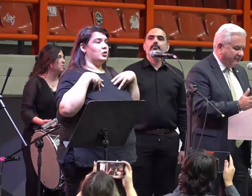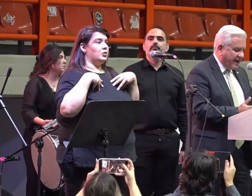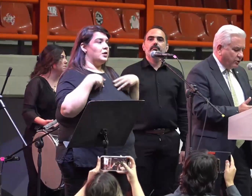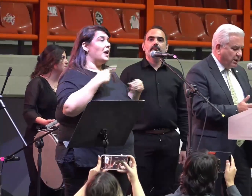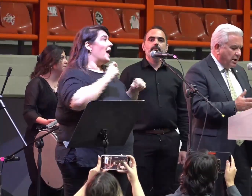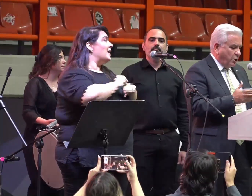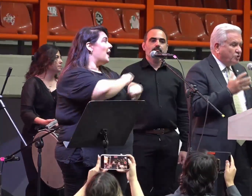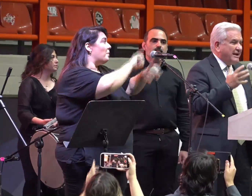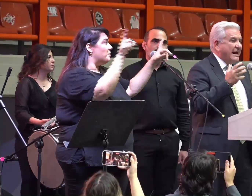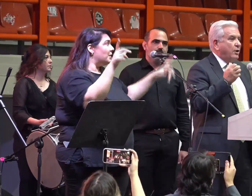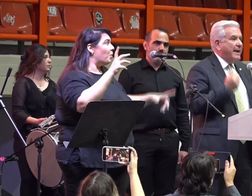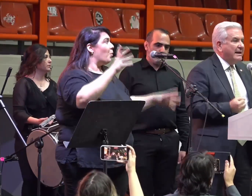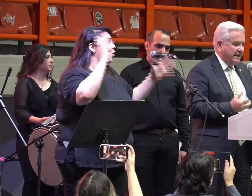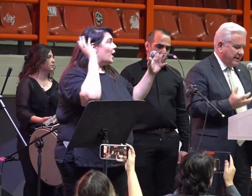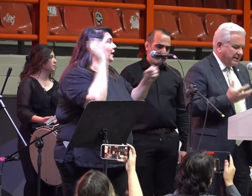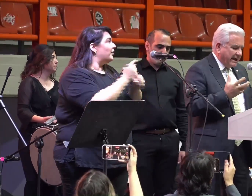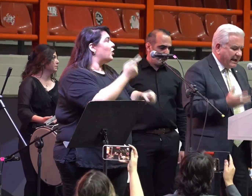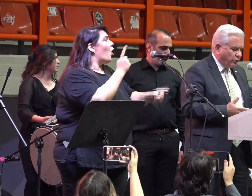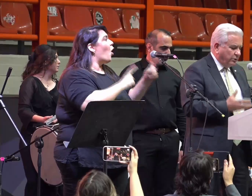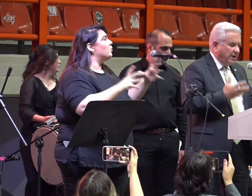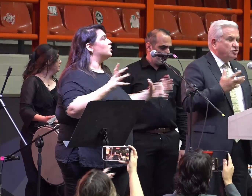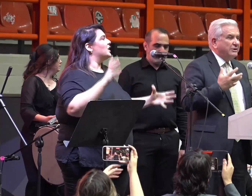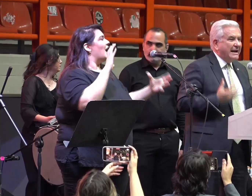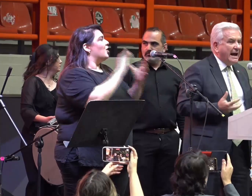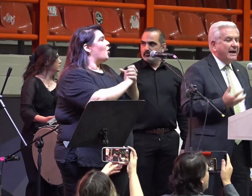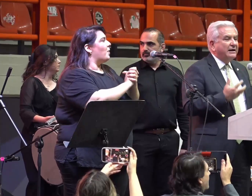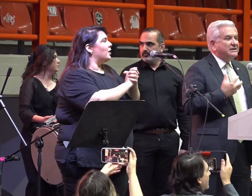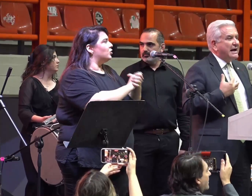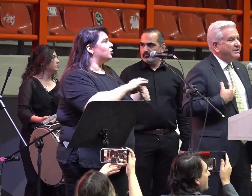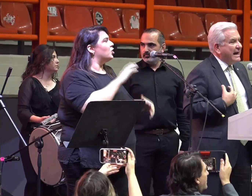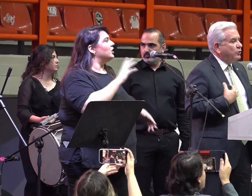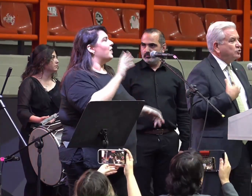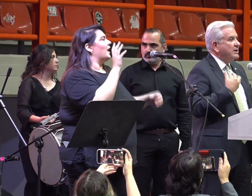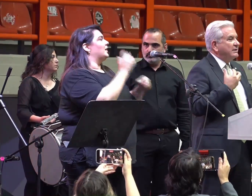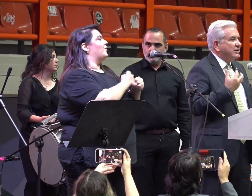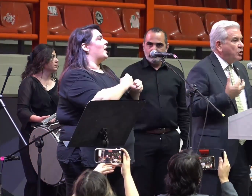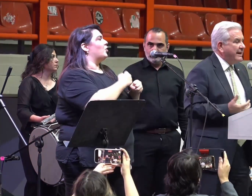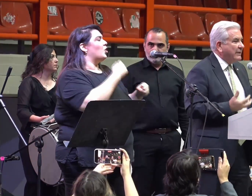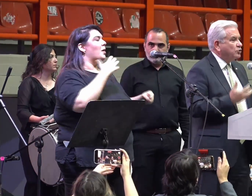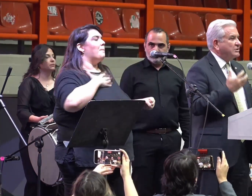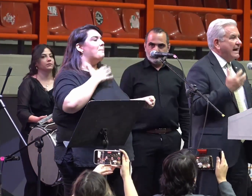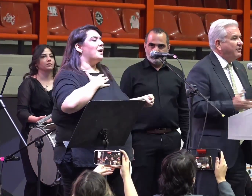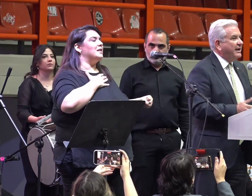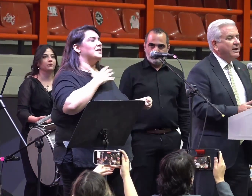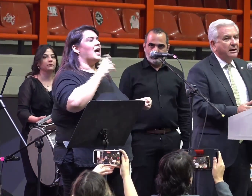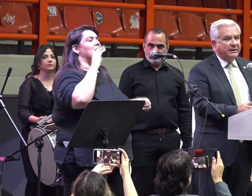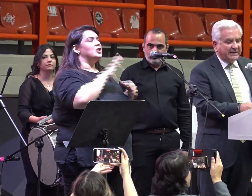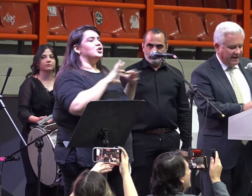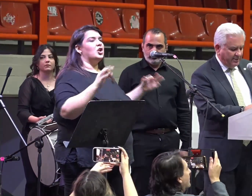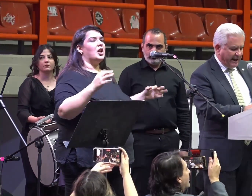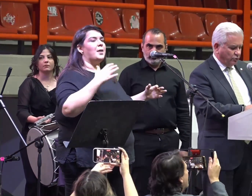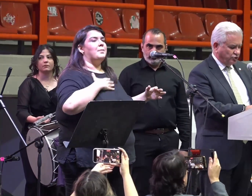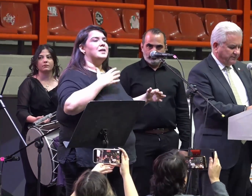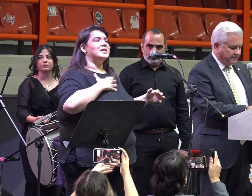να καταφέρουν όσοι είναι ενωμένοι και κρατούν ζωντανά στην καρδιά τους, την ιστορία τους, τα ήθη και